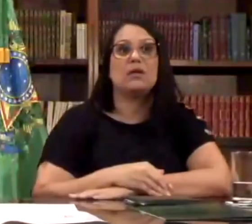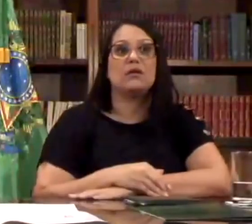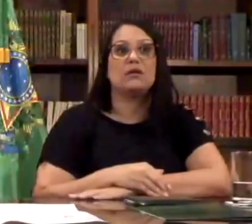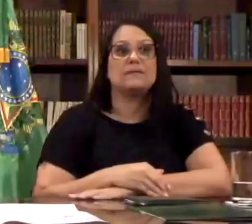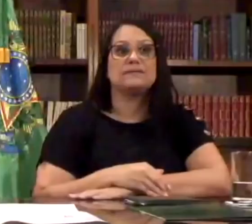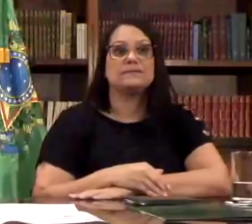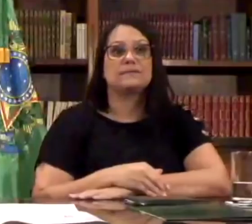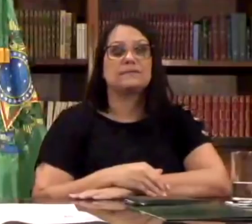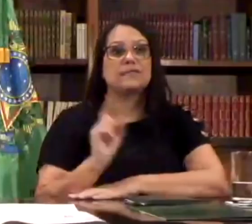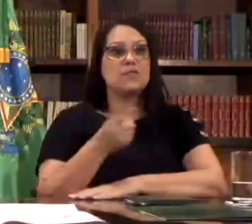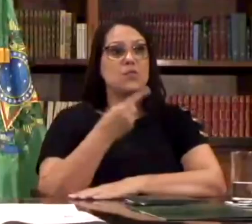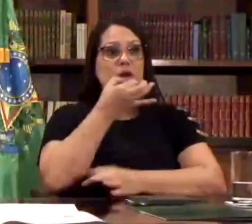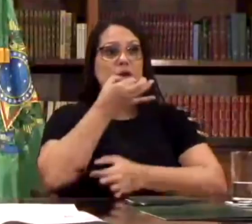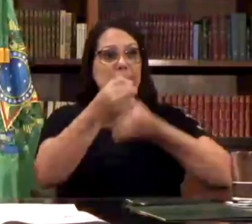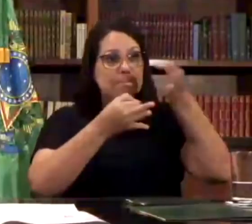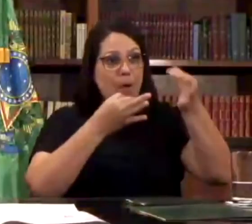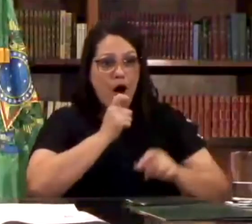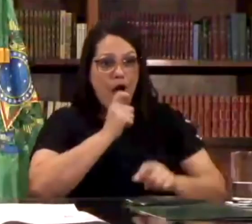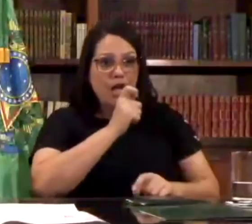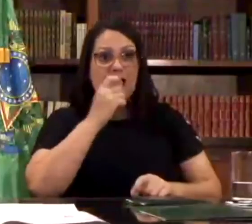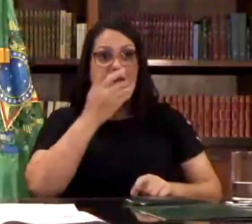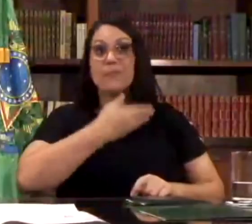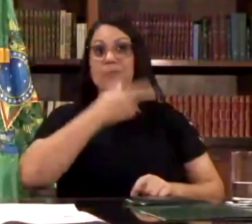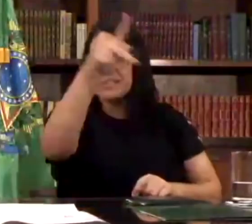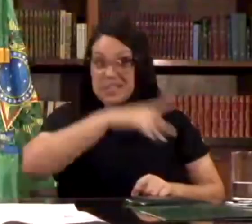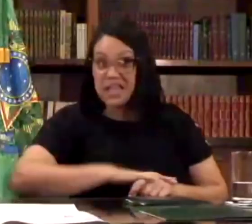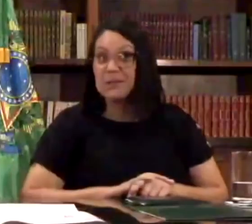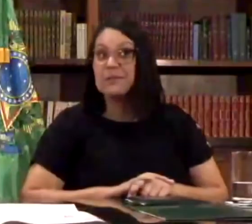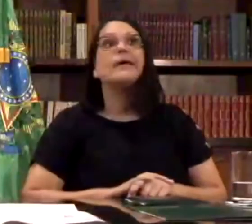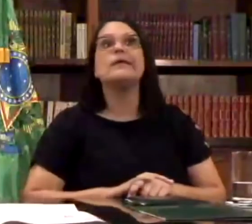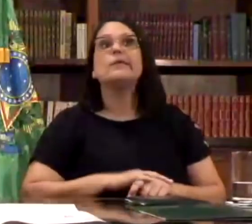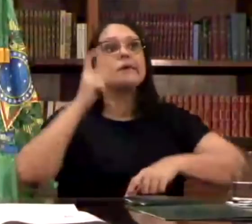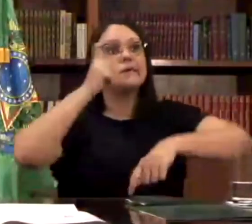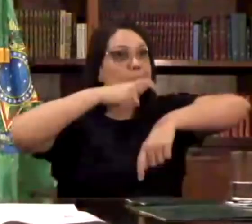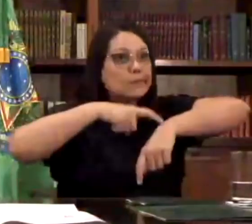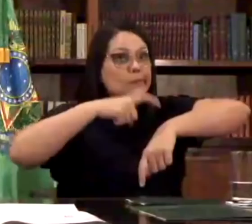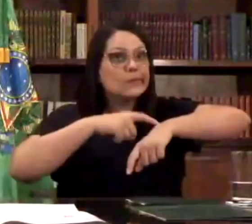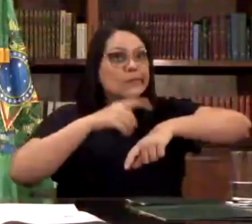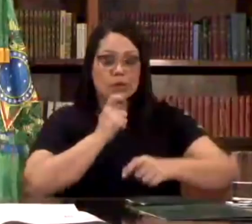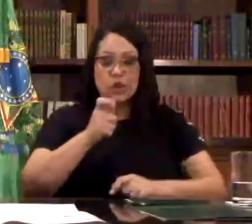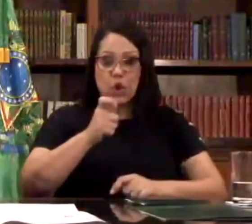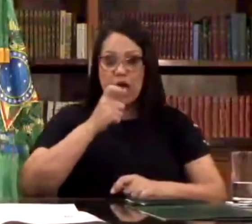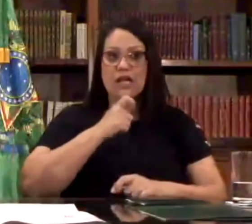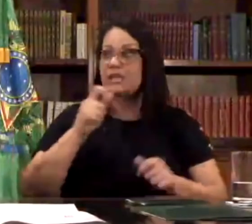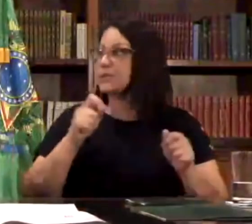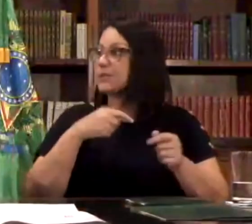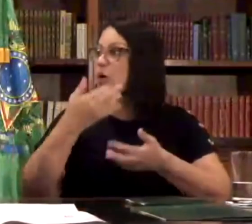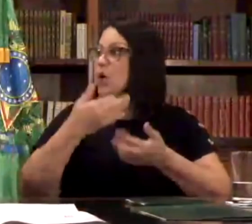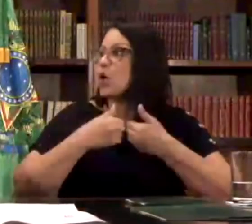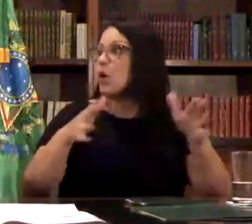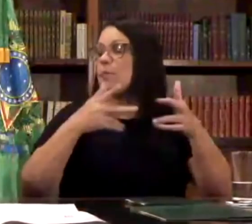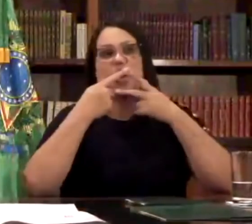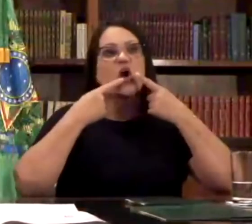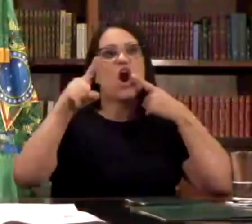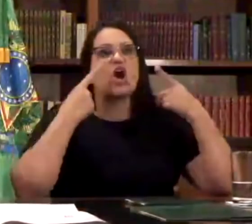o Augusto, um repórter, um colega teu, deu uma aloprada ali no meio dos jornalistas e começou a criticar